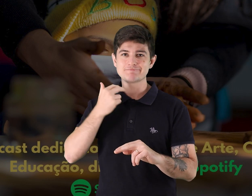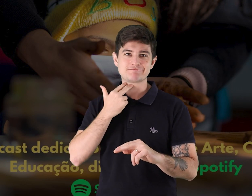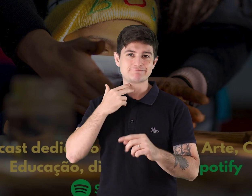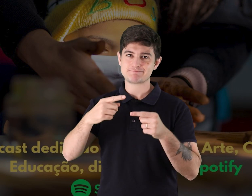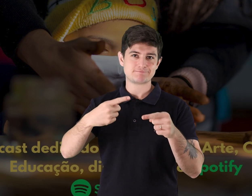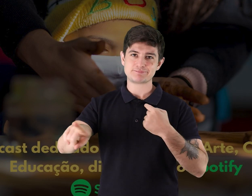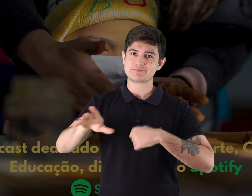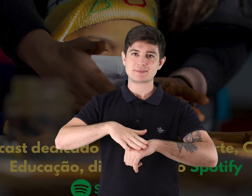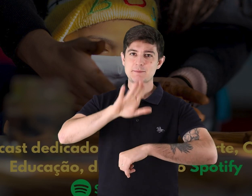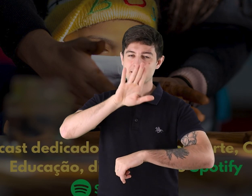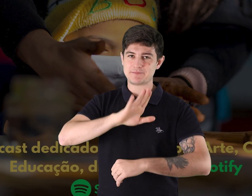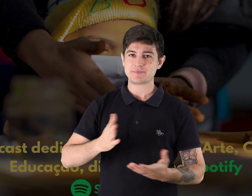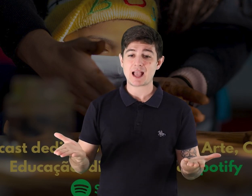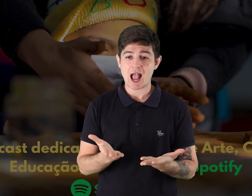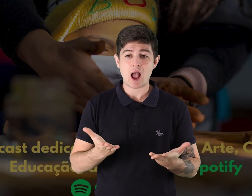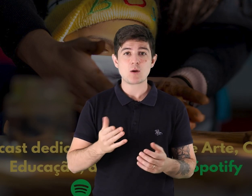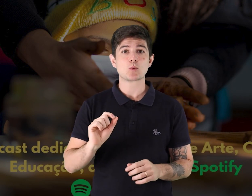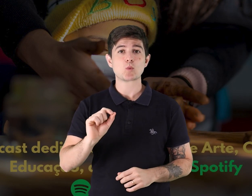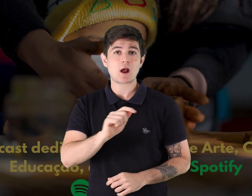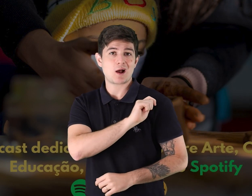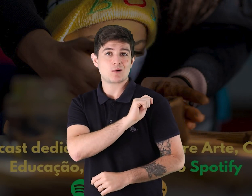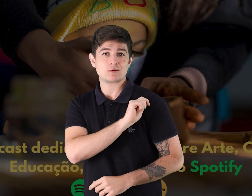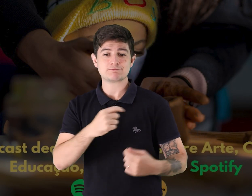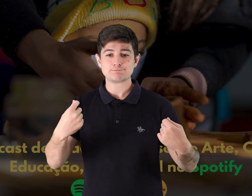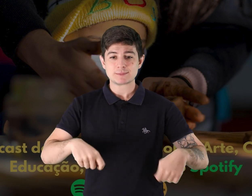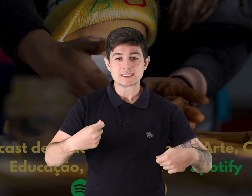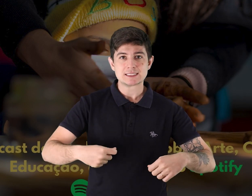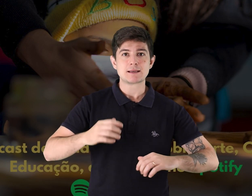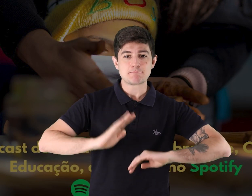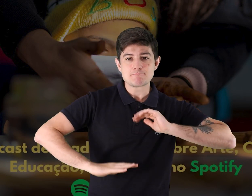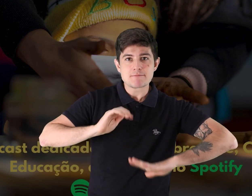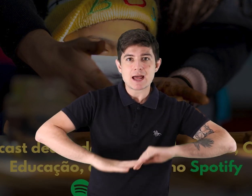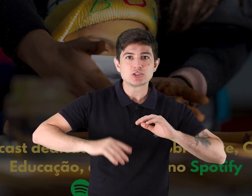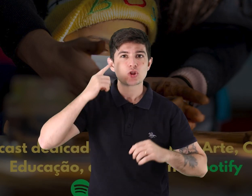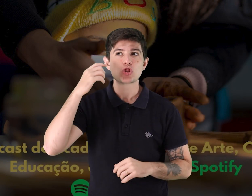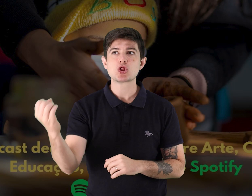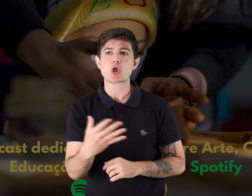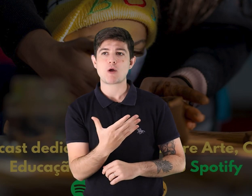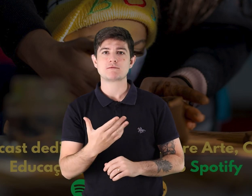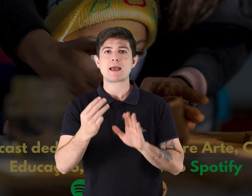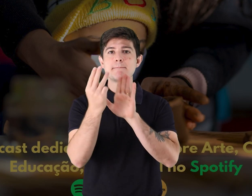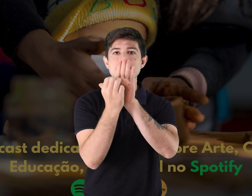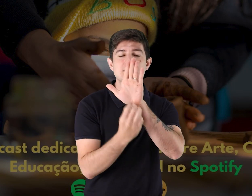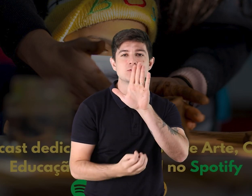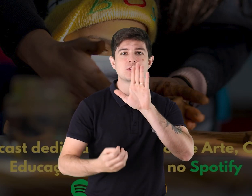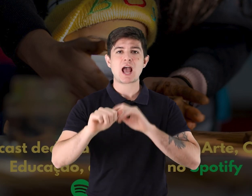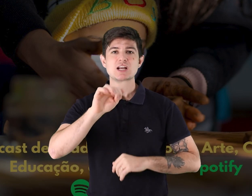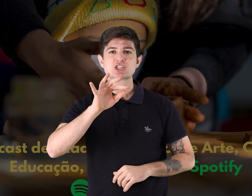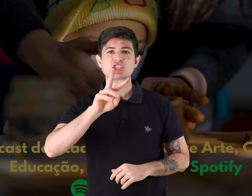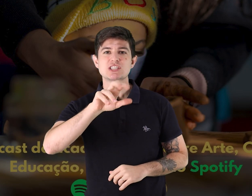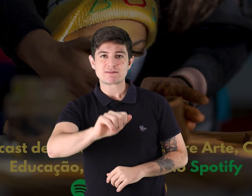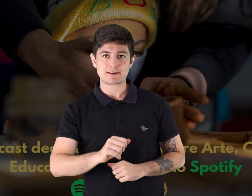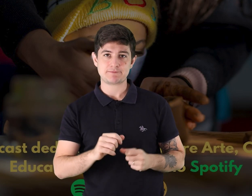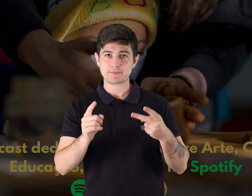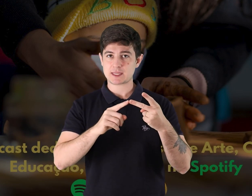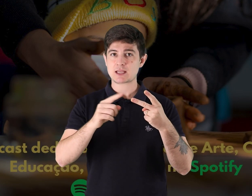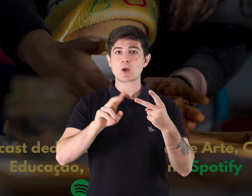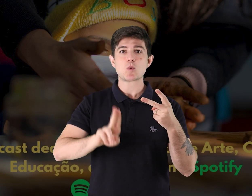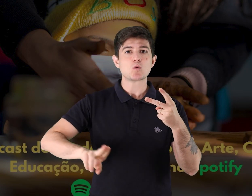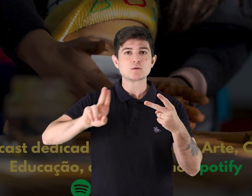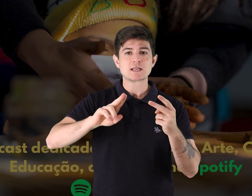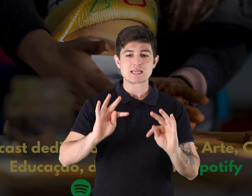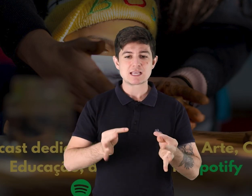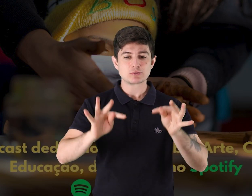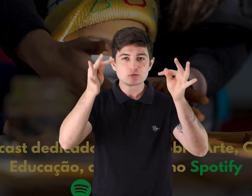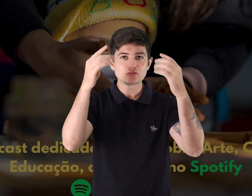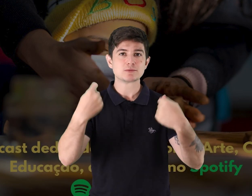apenas ouvindo a fala do professor. A necessidade de práticas inovadoras, metodologias